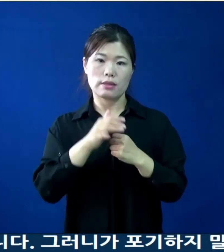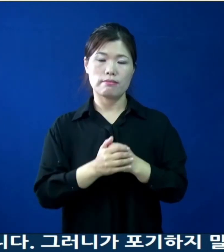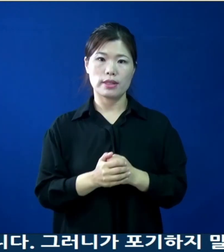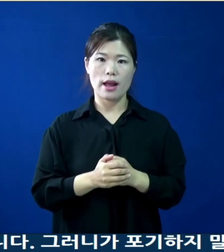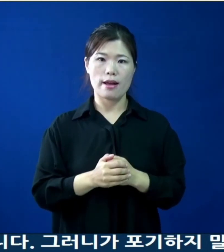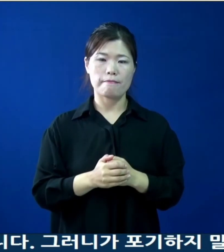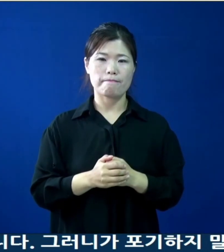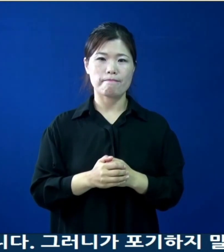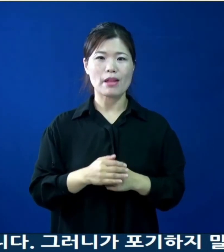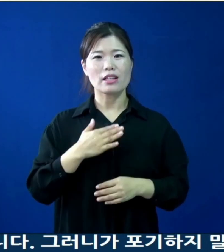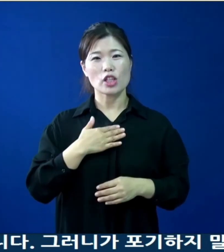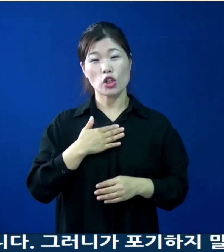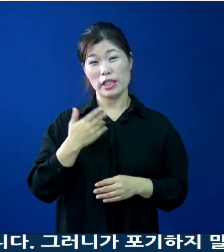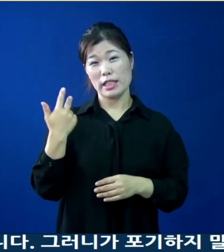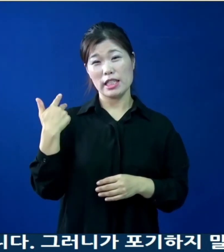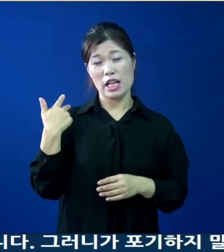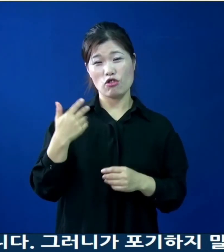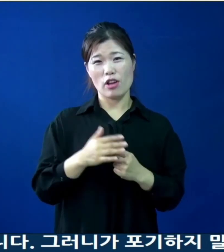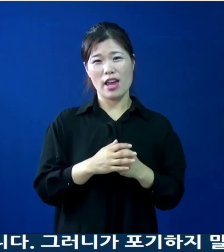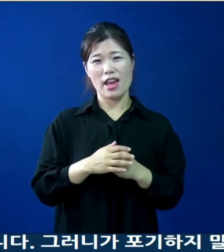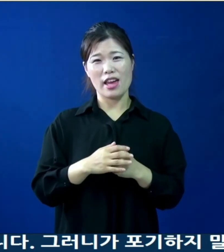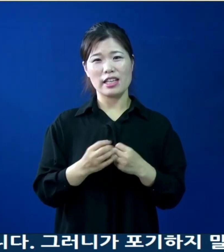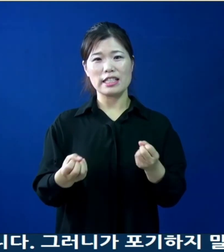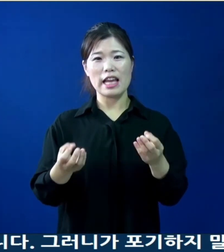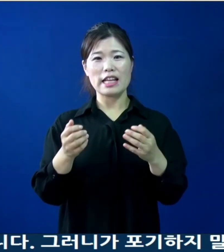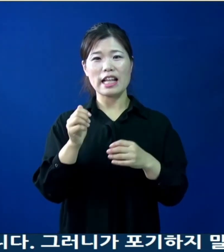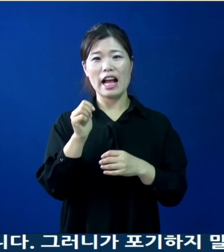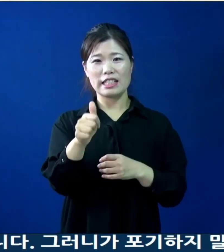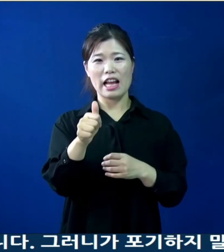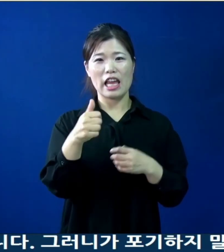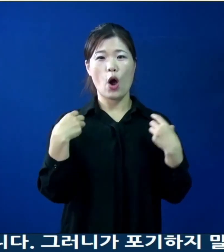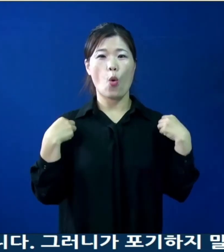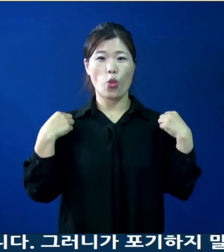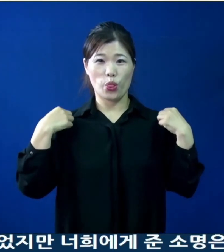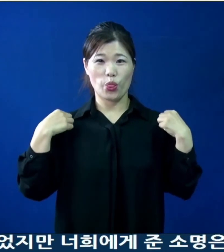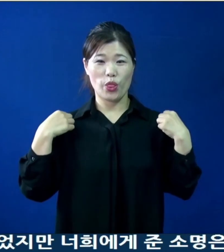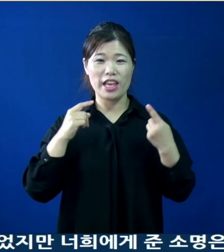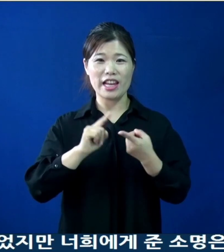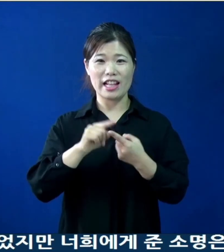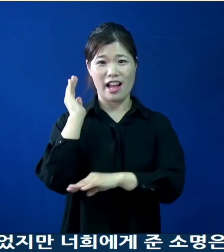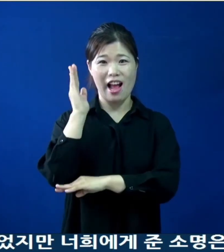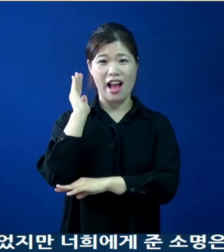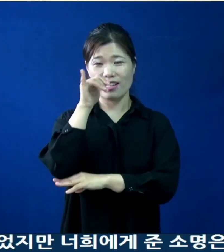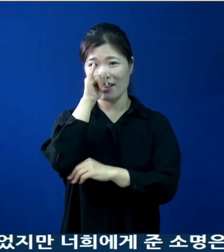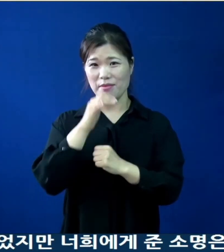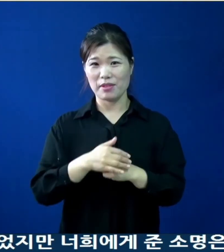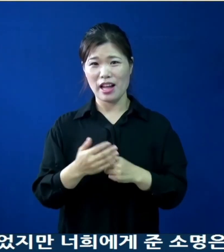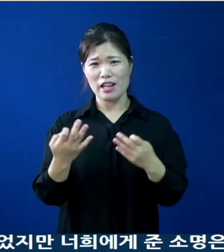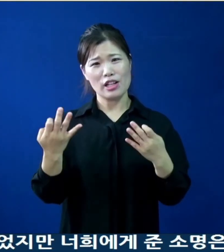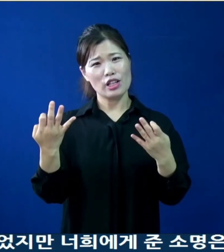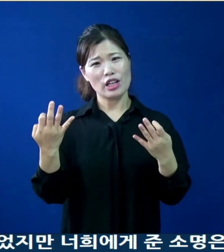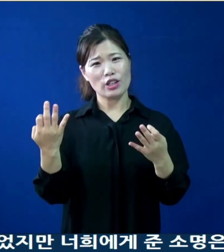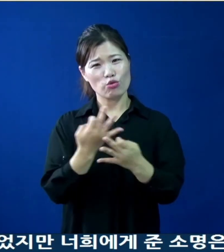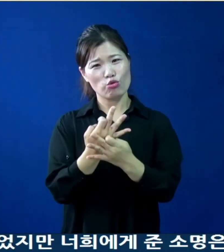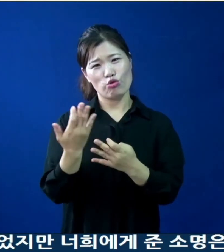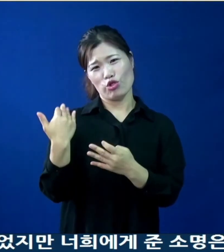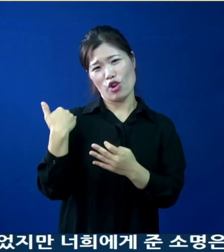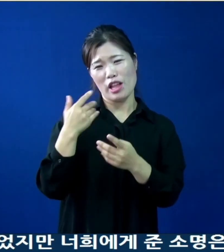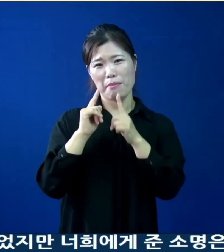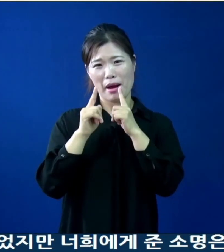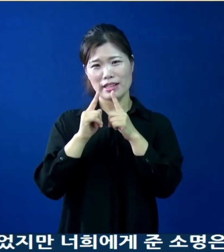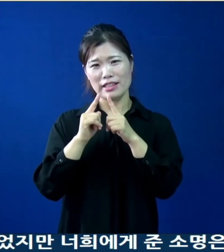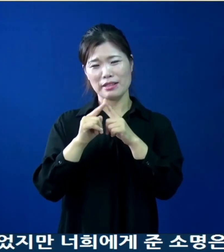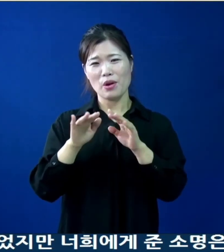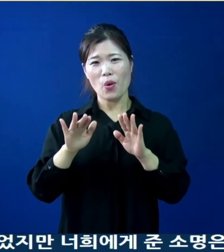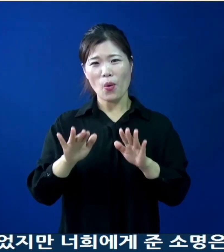저는 지난주에 제사장의 옷, 그리스도의 옷이라는 말씀으로 두 주 전 말씀과 오늘 말씀이 명백한